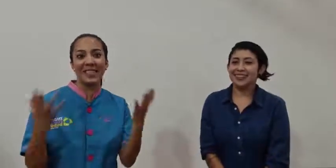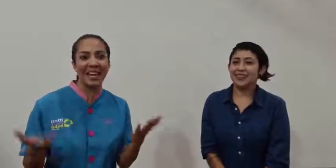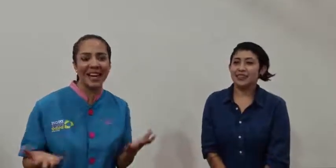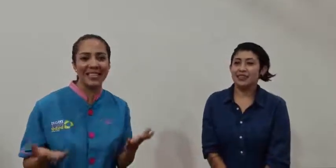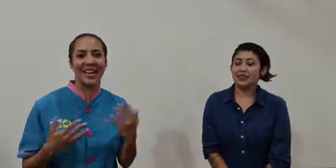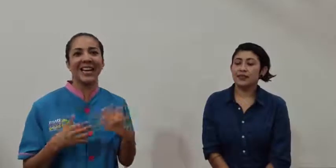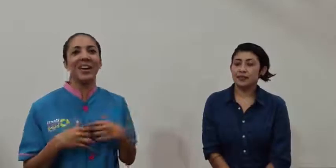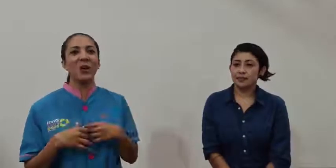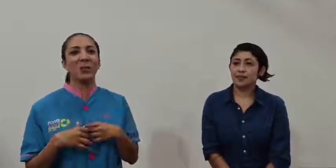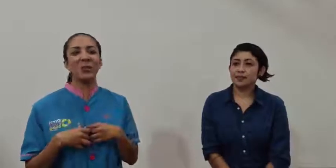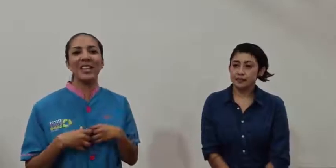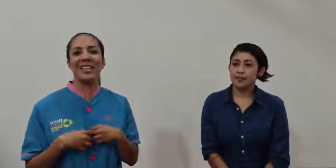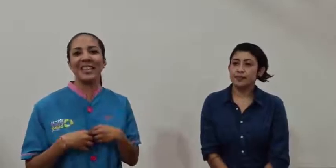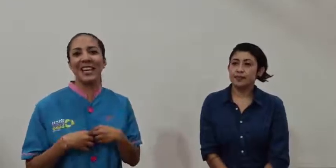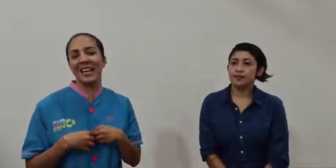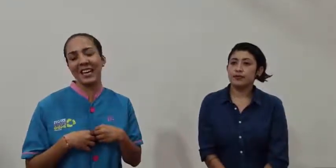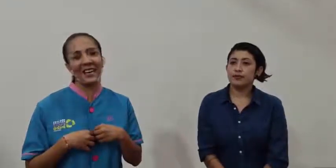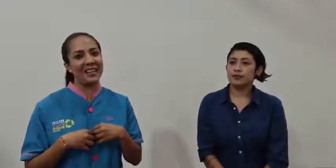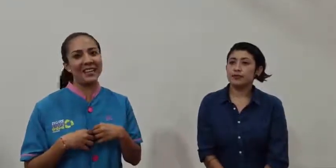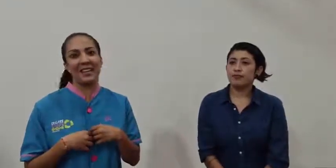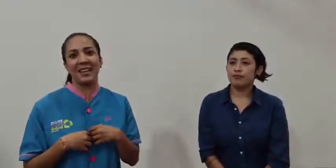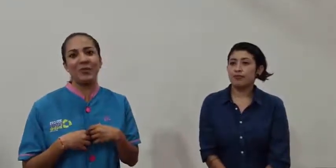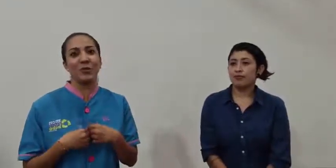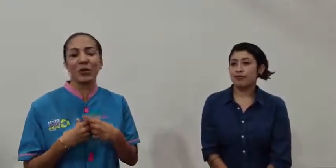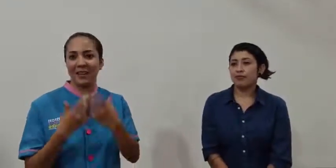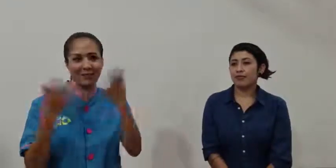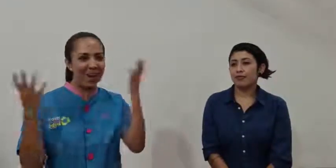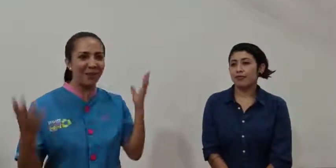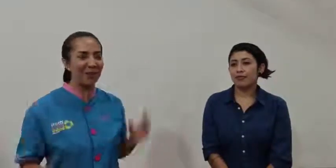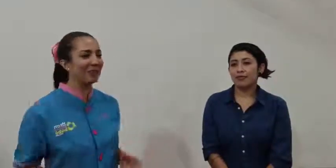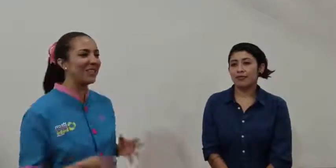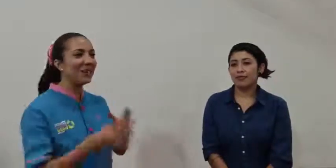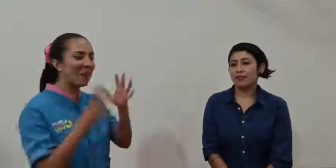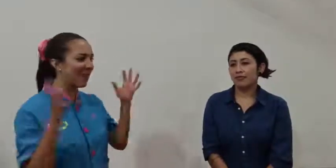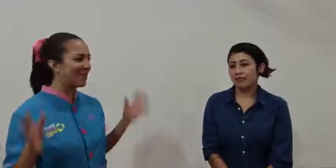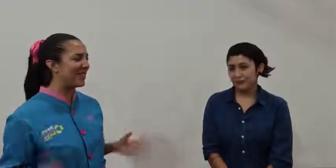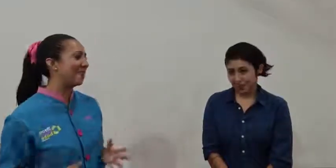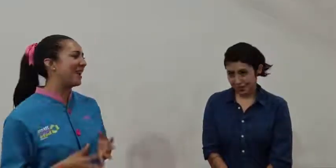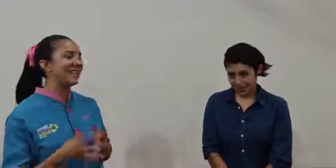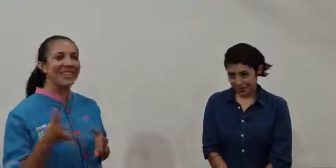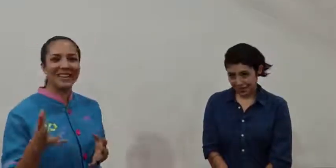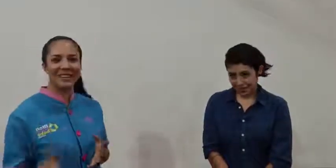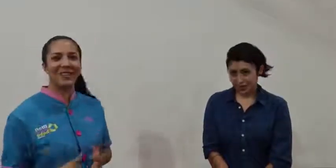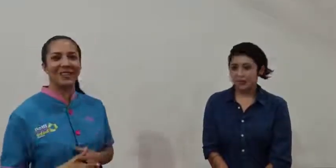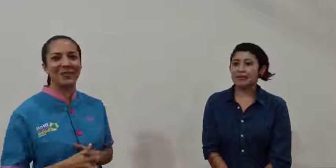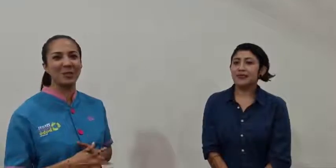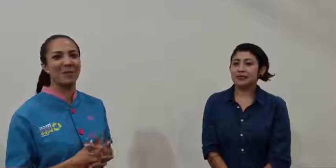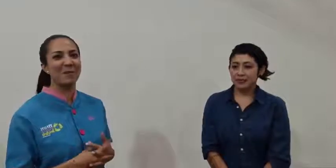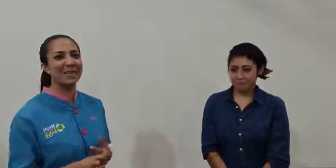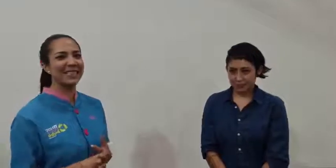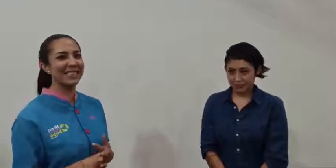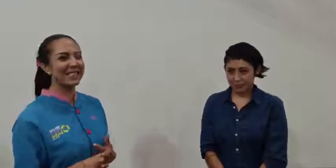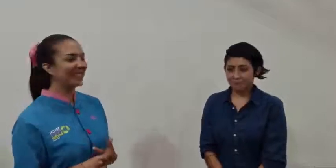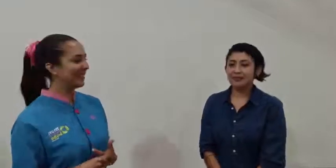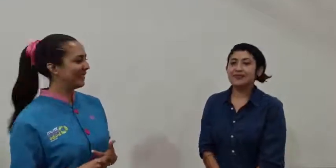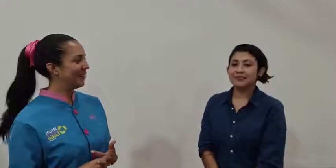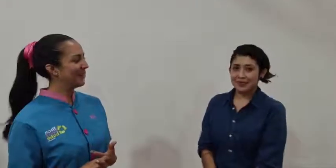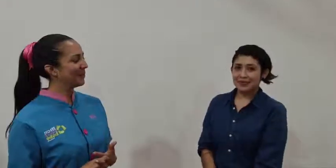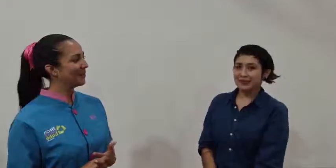dice casa, cómo se dice, no sé, algo. 5 palabritas para enseñárselos a nuestros papis.